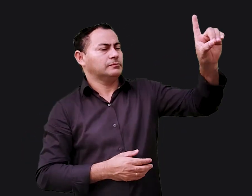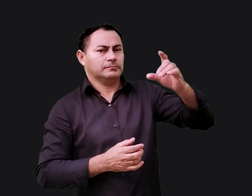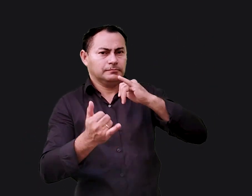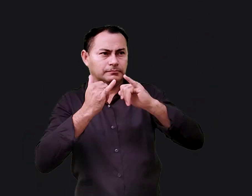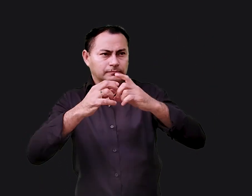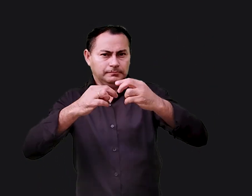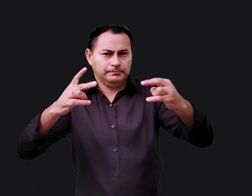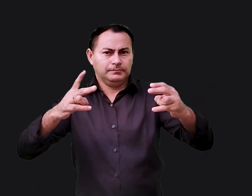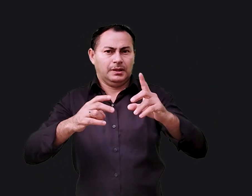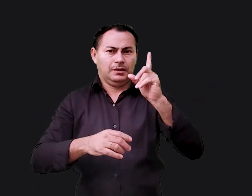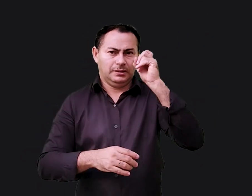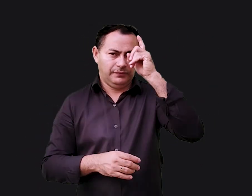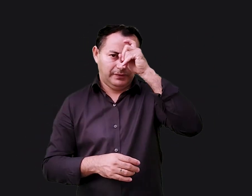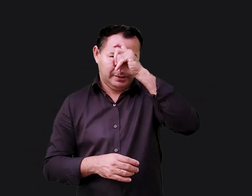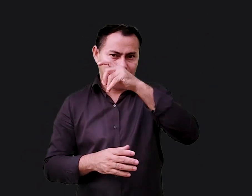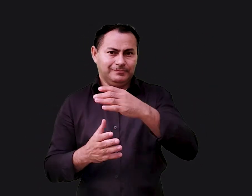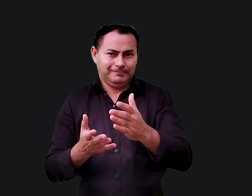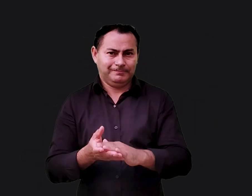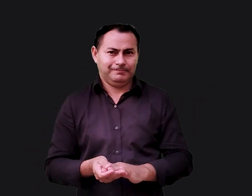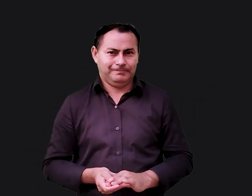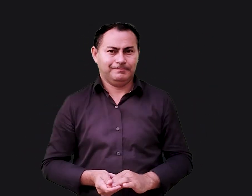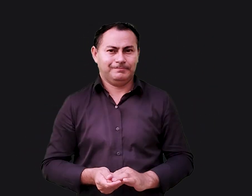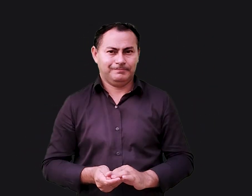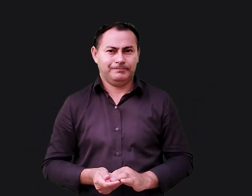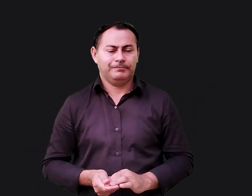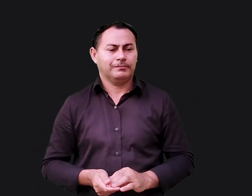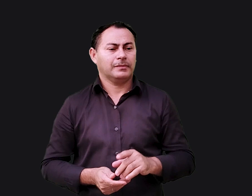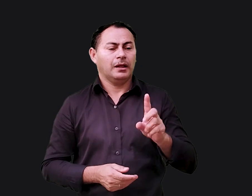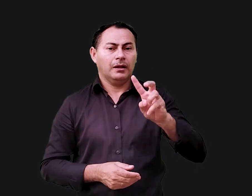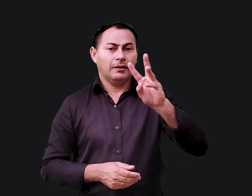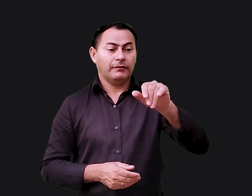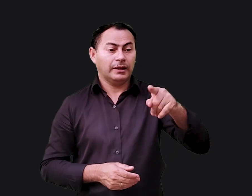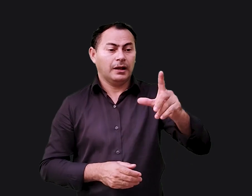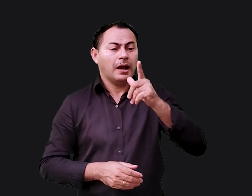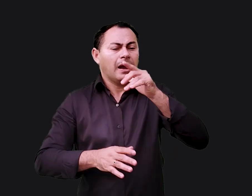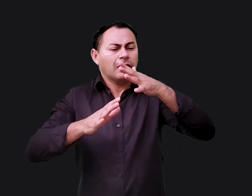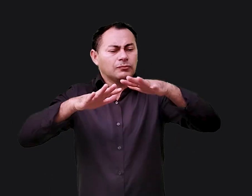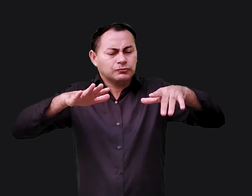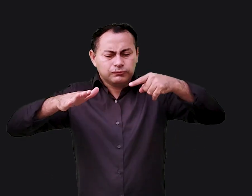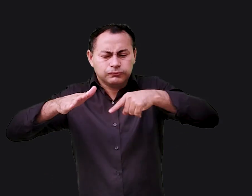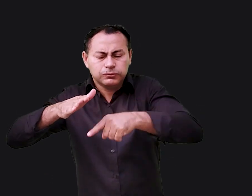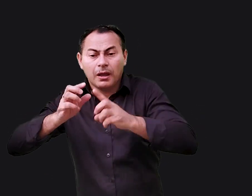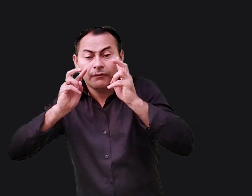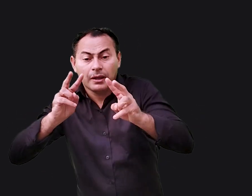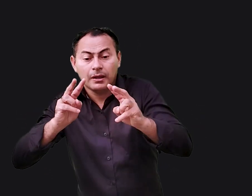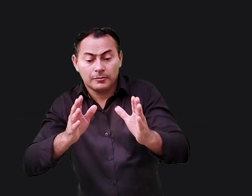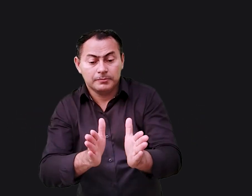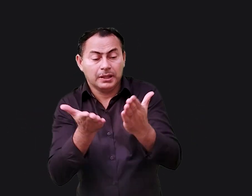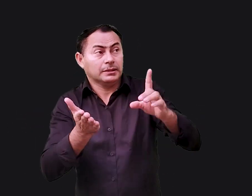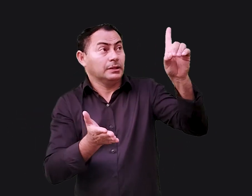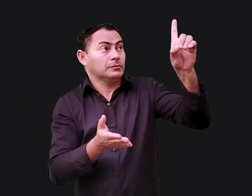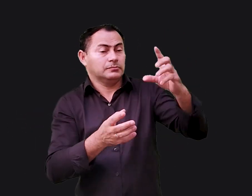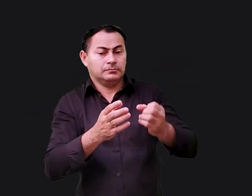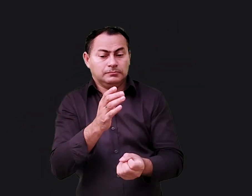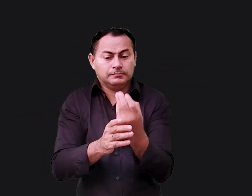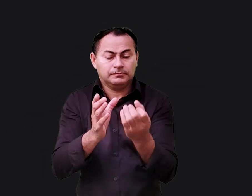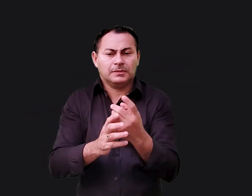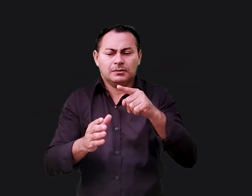confiar em Deus em questões muito difíceis elas vão até as Águas Profundas e vem a obra de Deus de maneira